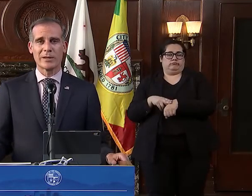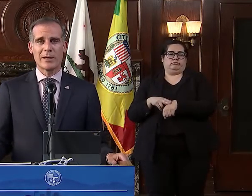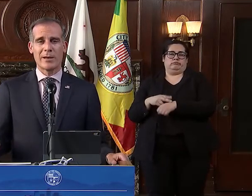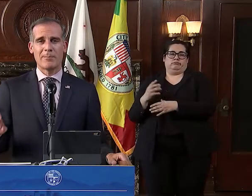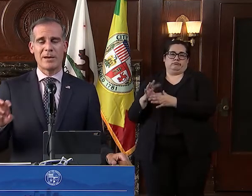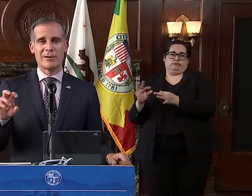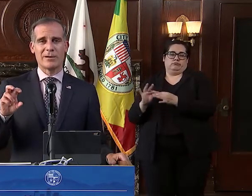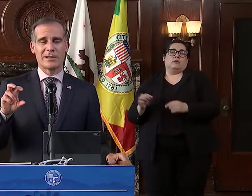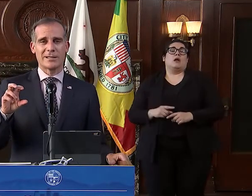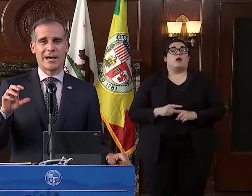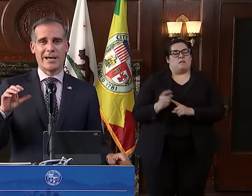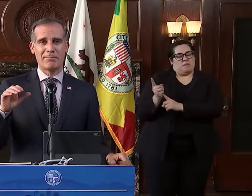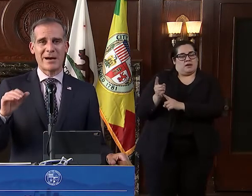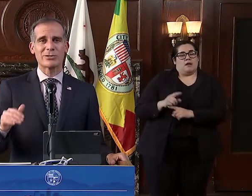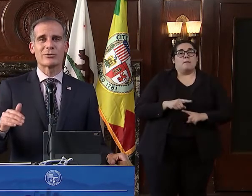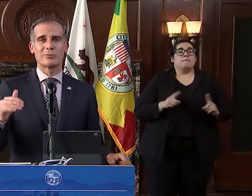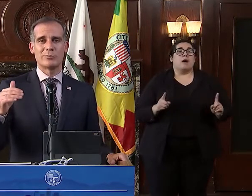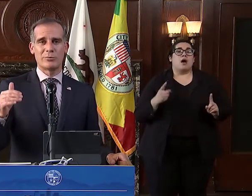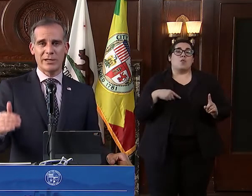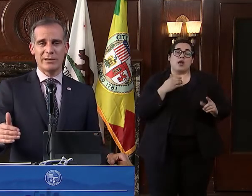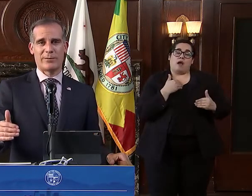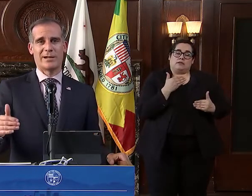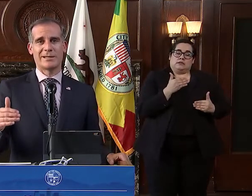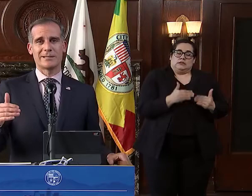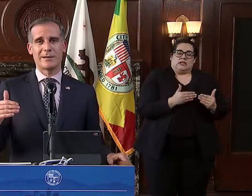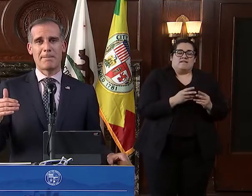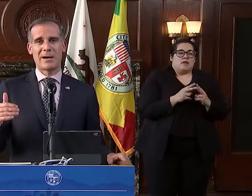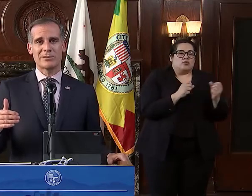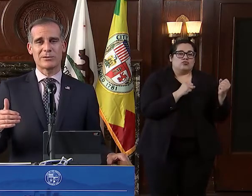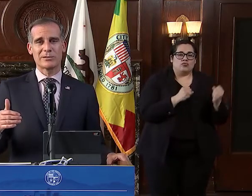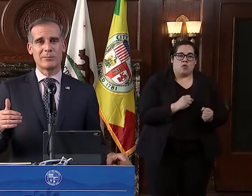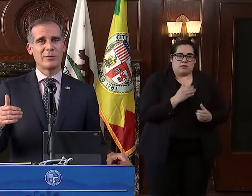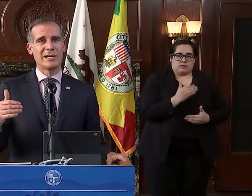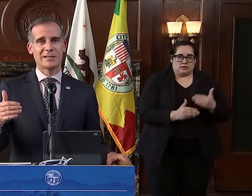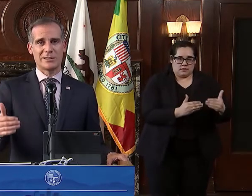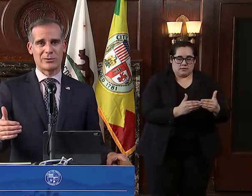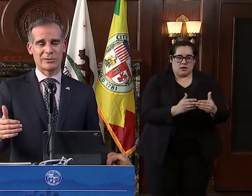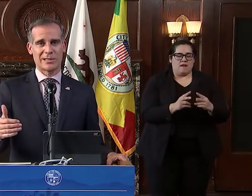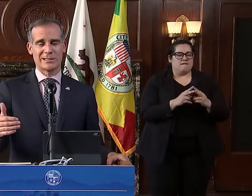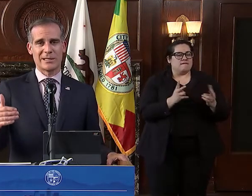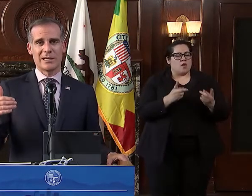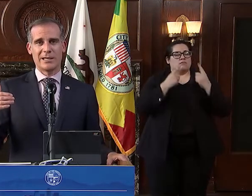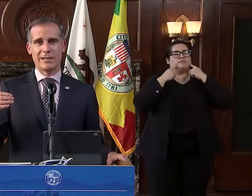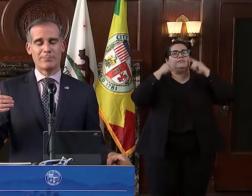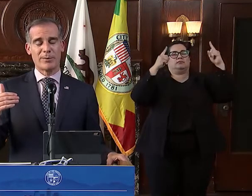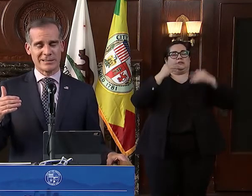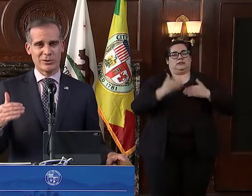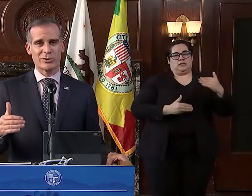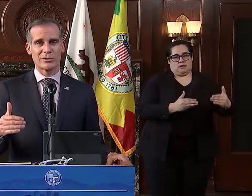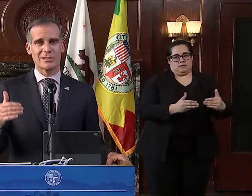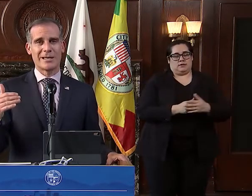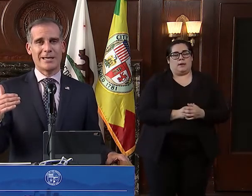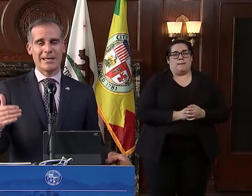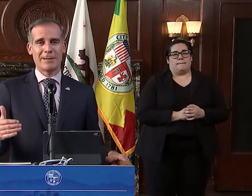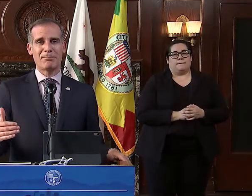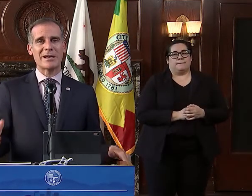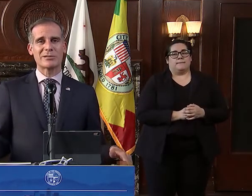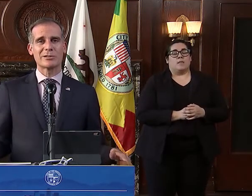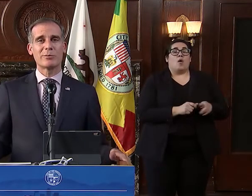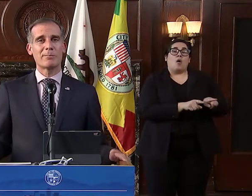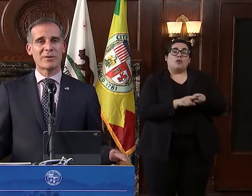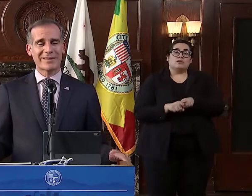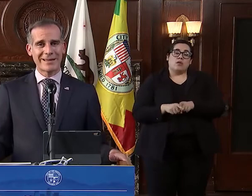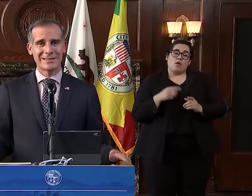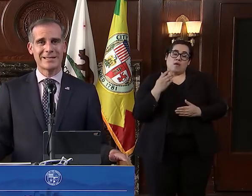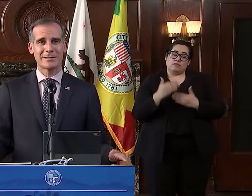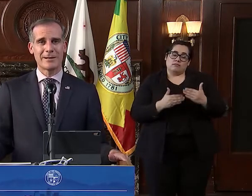minuto, pero hay pasos muy fuertes, pasos muy exitosos y pasos